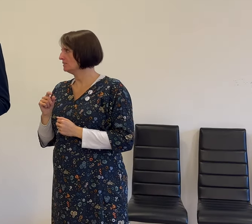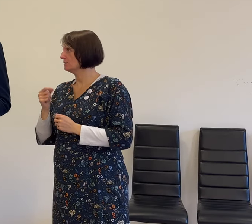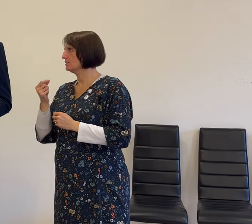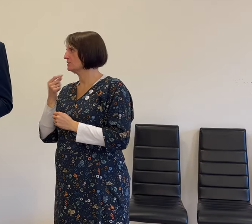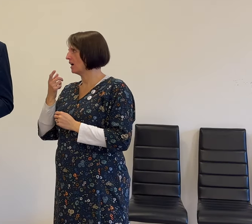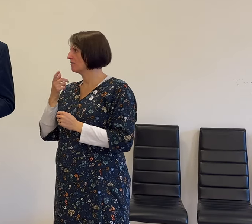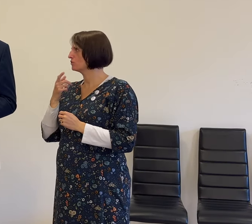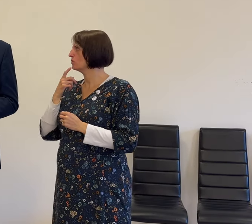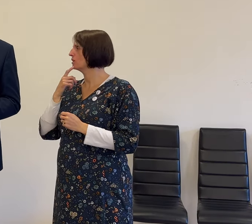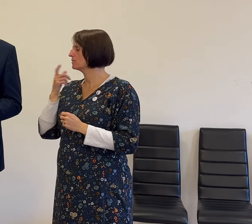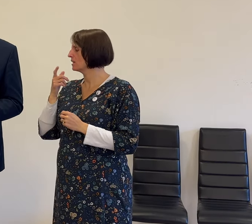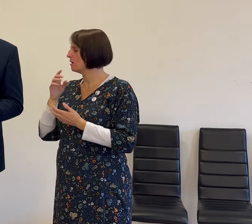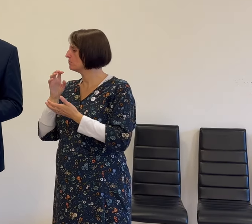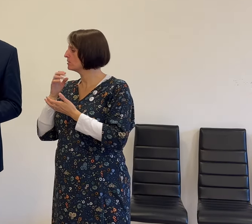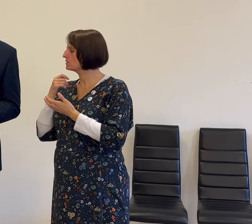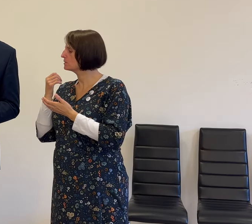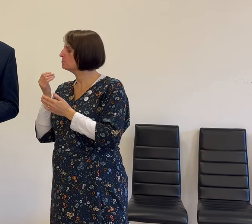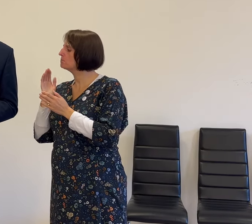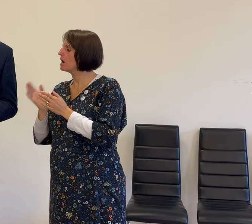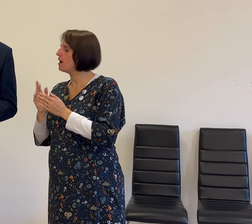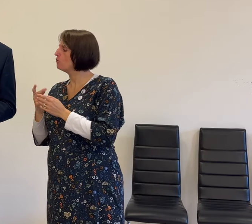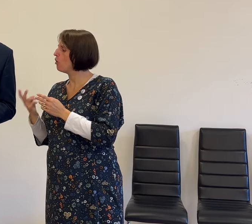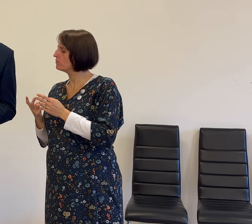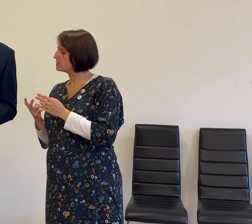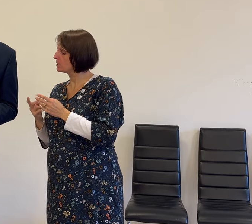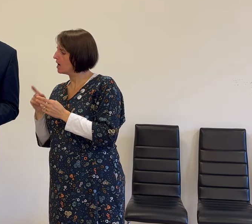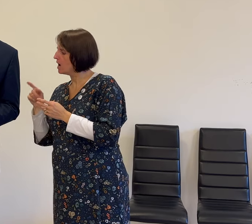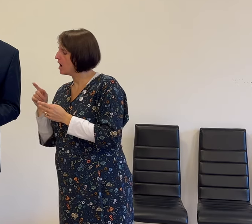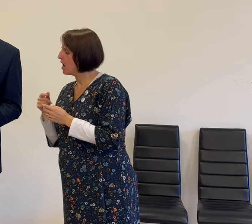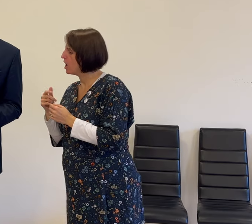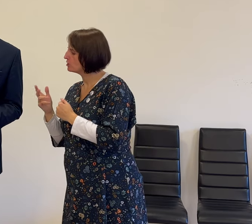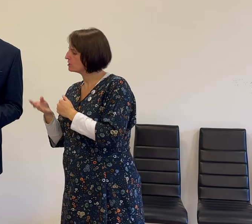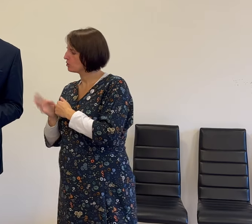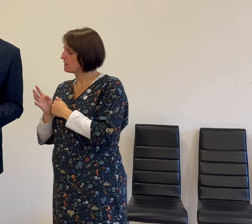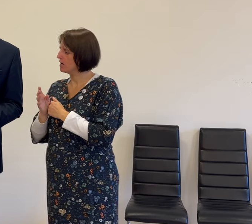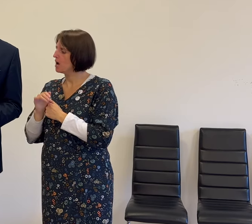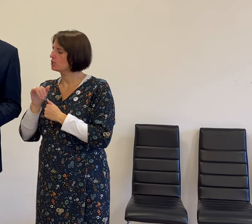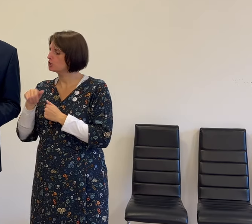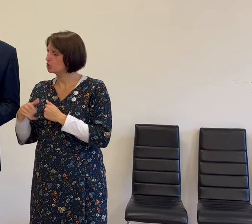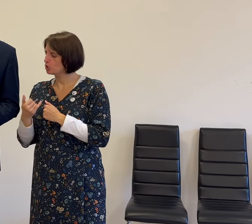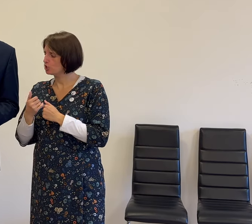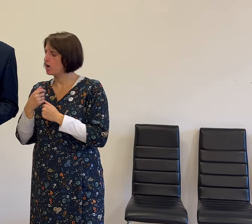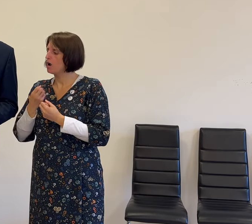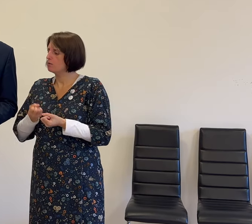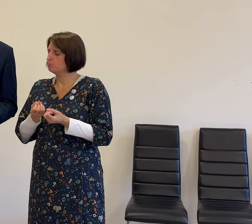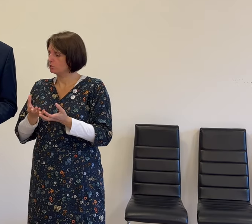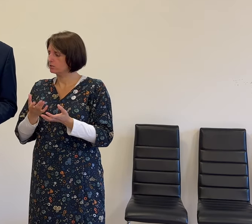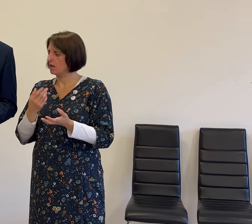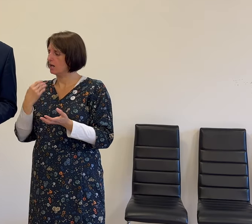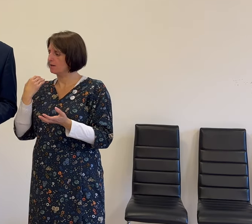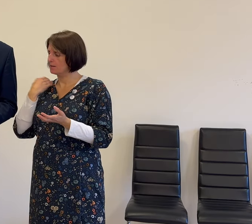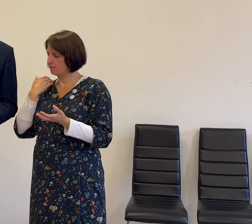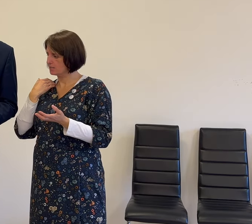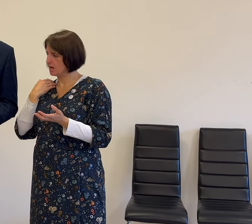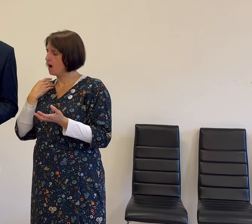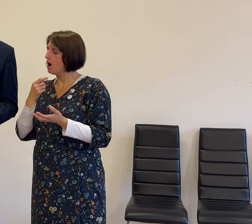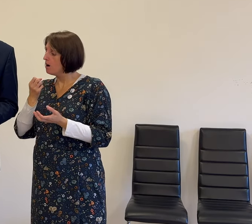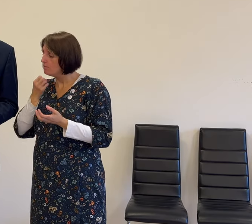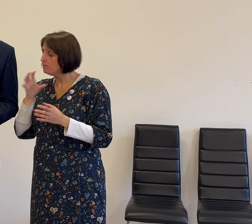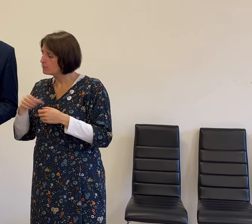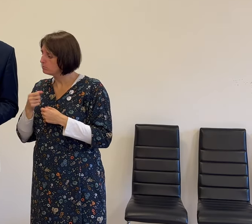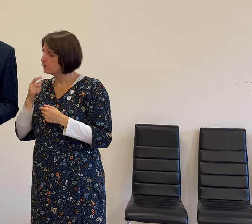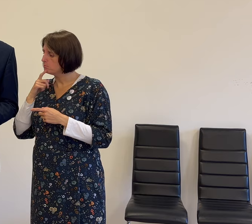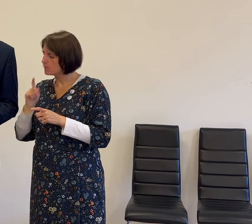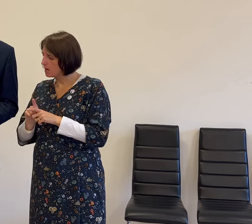zjistil zprávu. 17. verš. Jíšaj vybídl svého syna Davida, vezmi pro své bratry éfu praženého